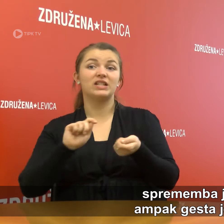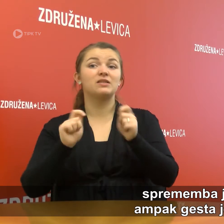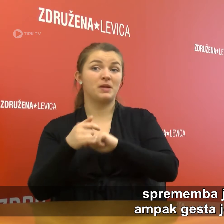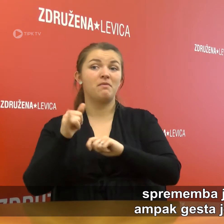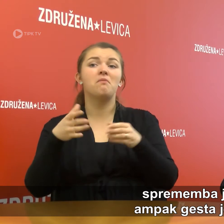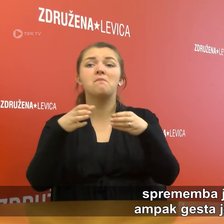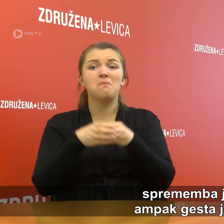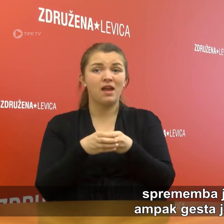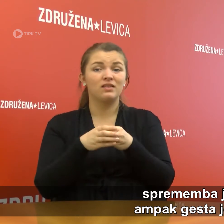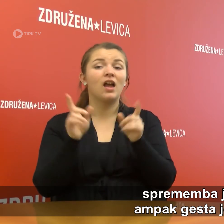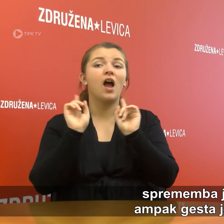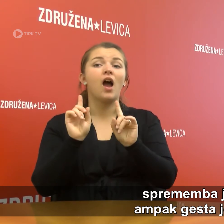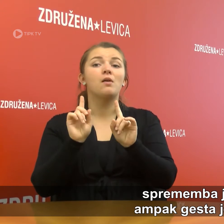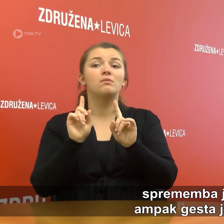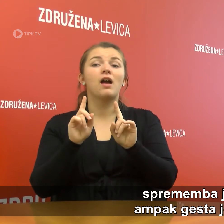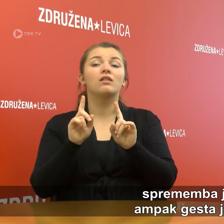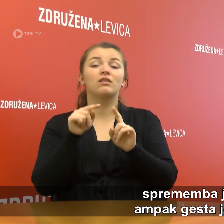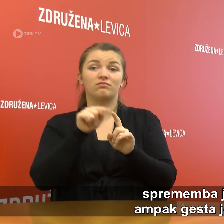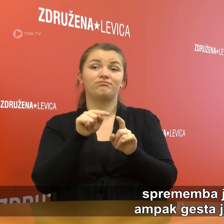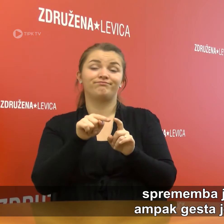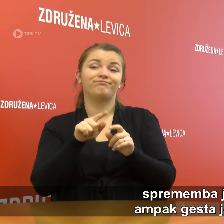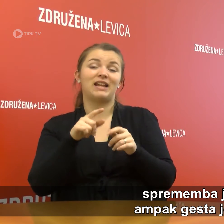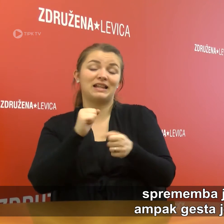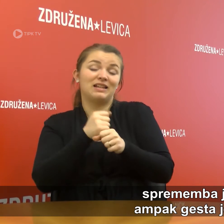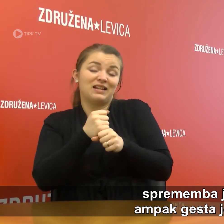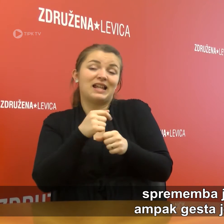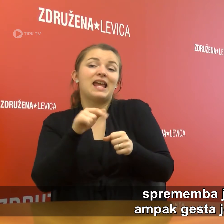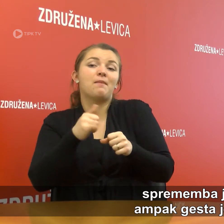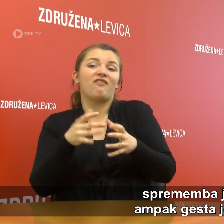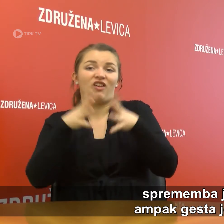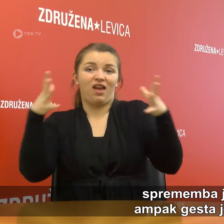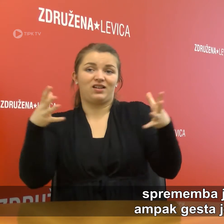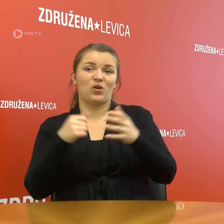je majhna, ampak gesta je pa velika.